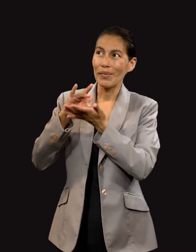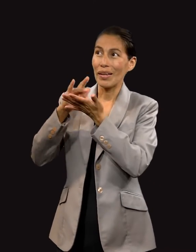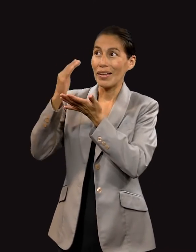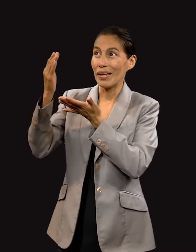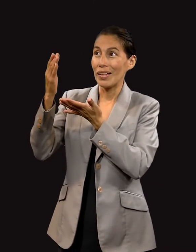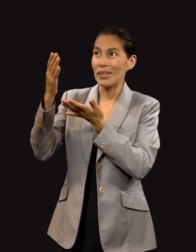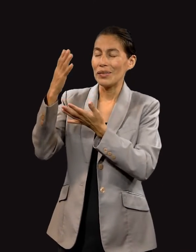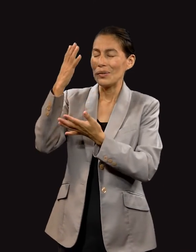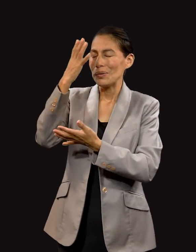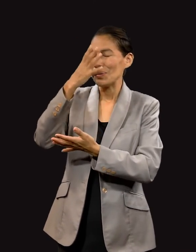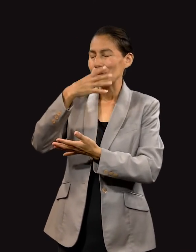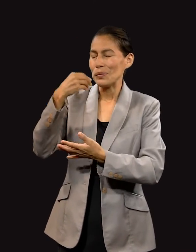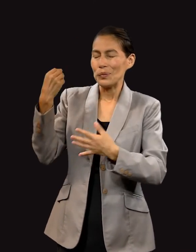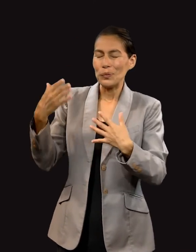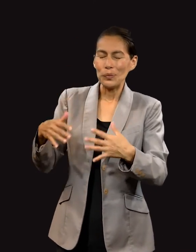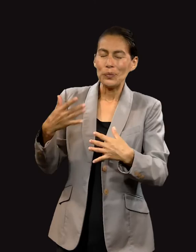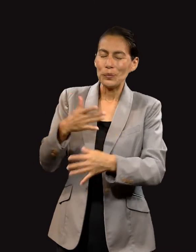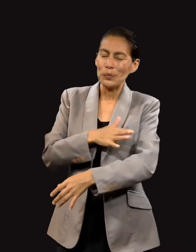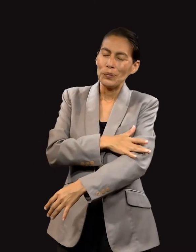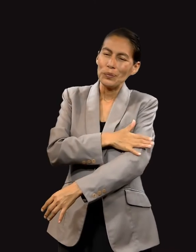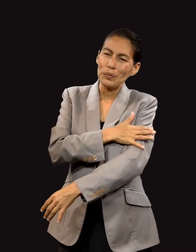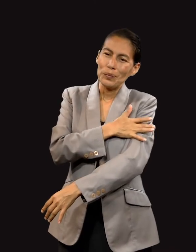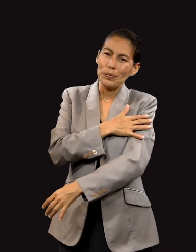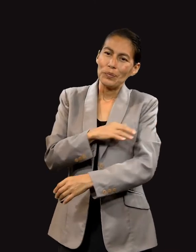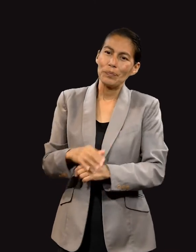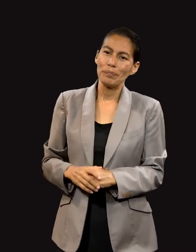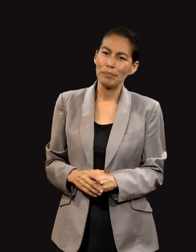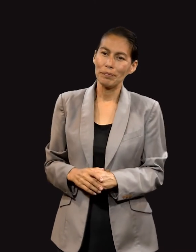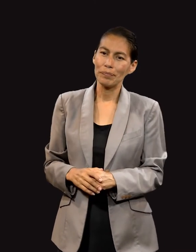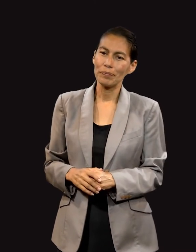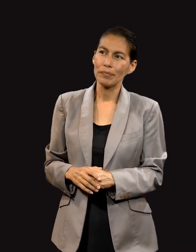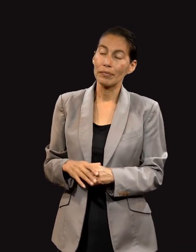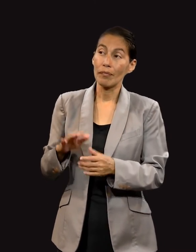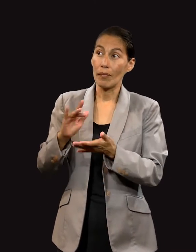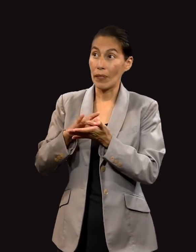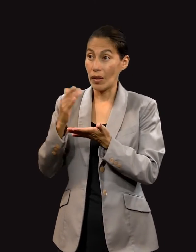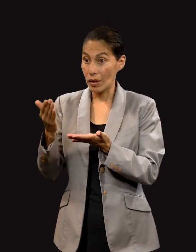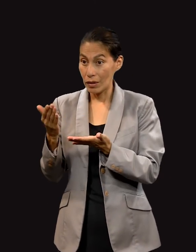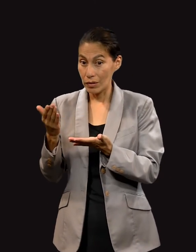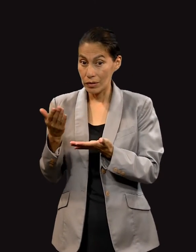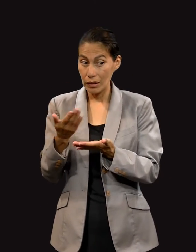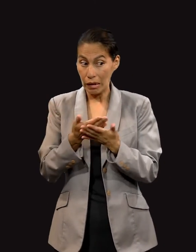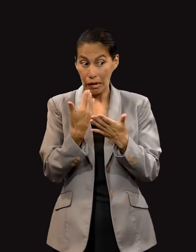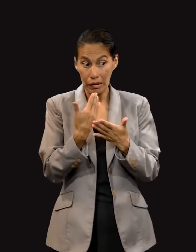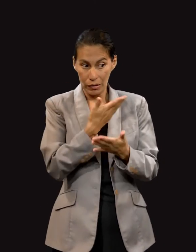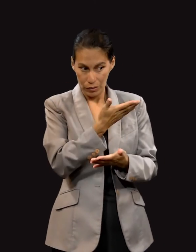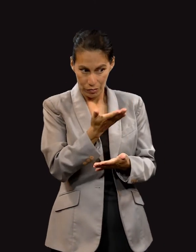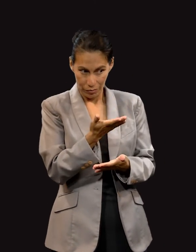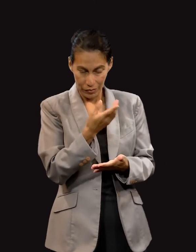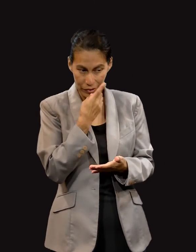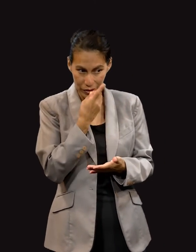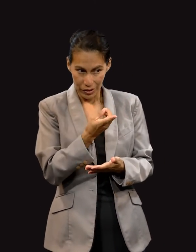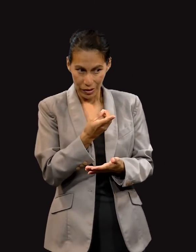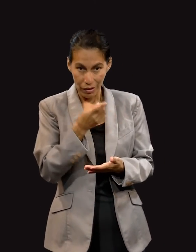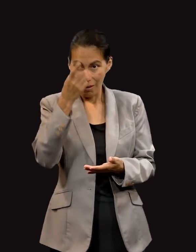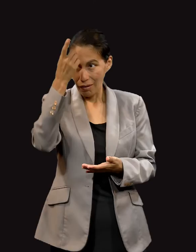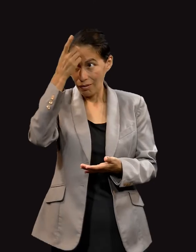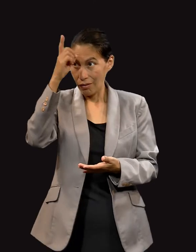Bueno, yo quiero agradecer a Dios porque es maravilloso con nosotros. Gracias porque,